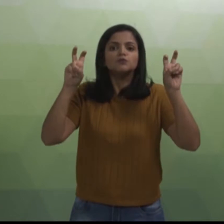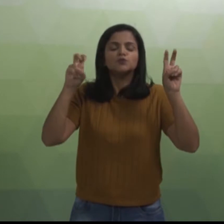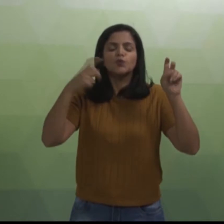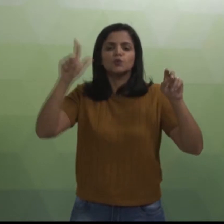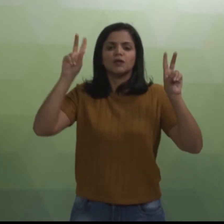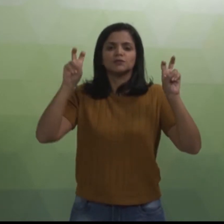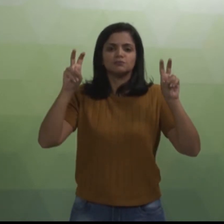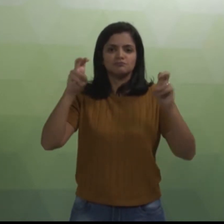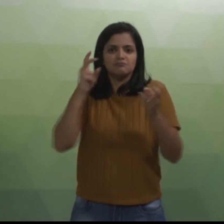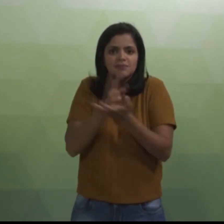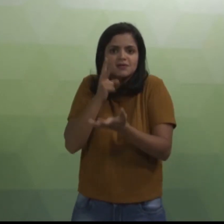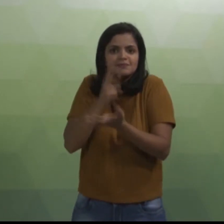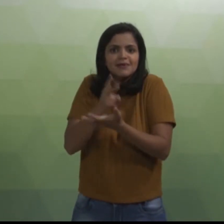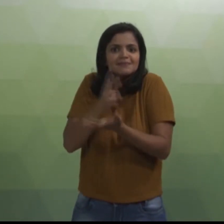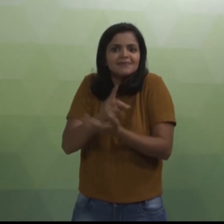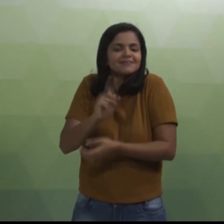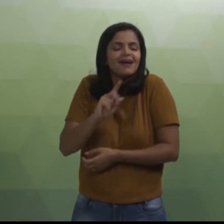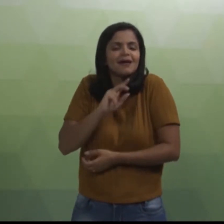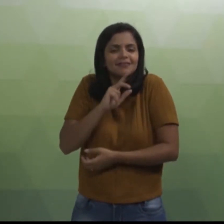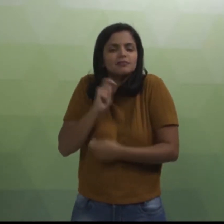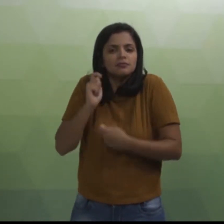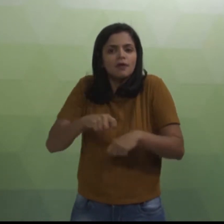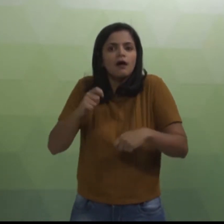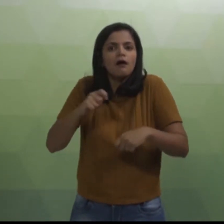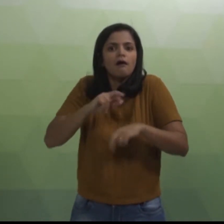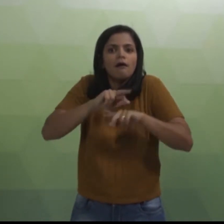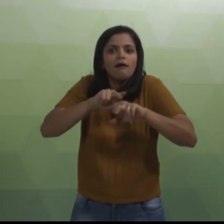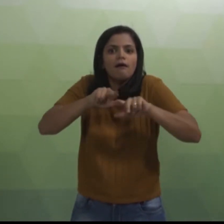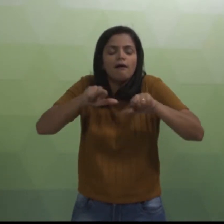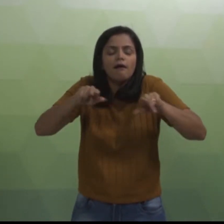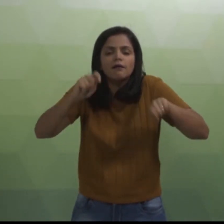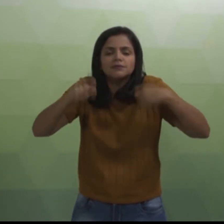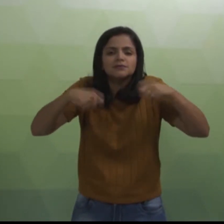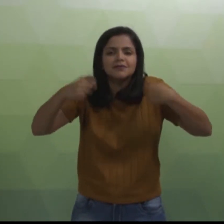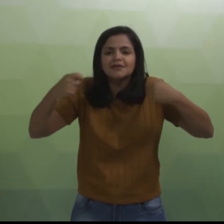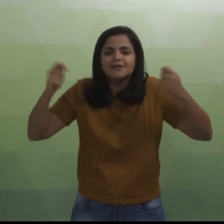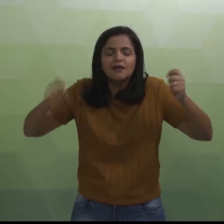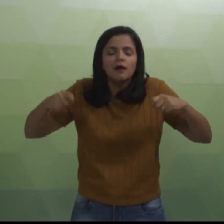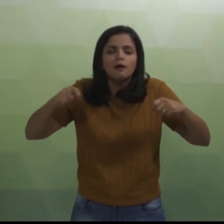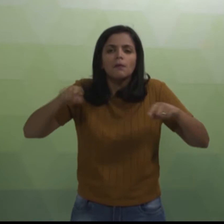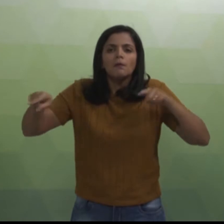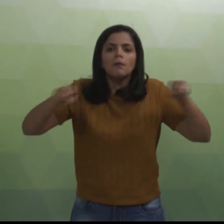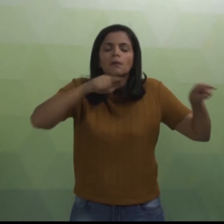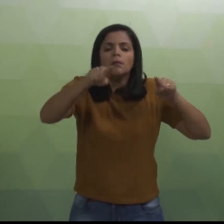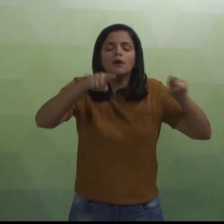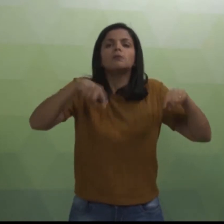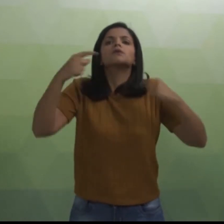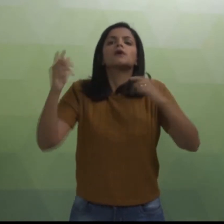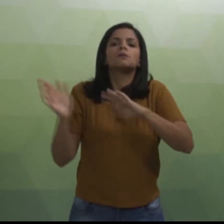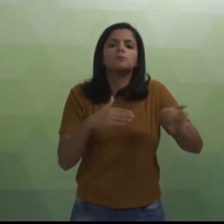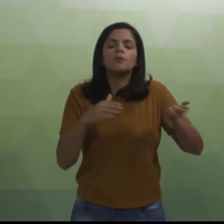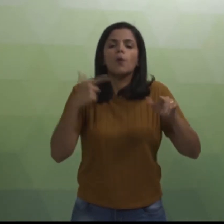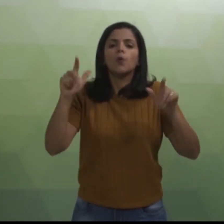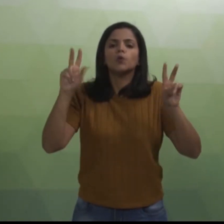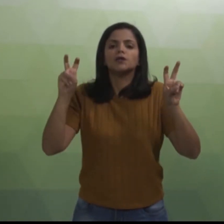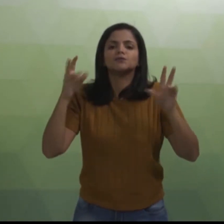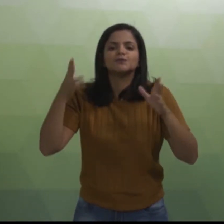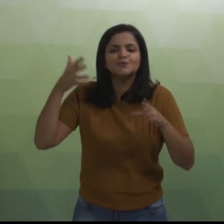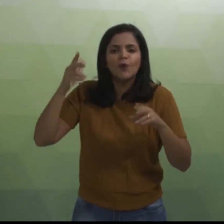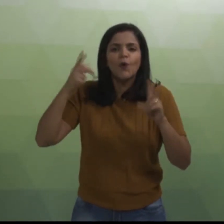Então, mesmo sendo o mesmo assunto, temos que ter marcações diferentes. Por